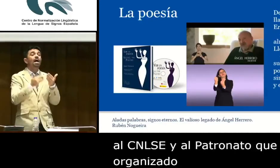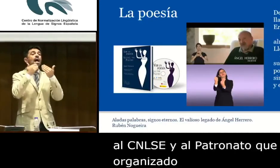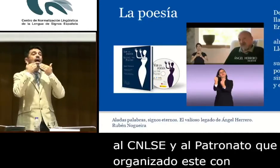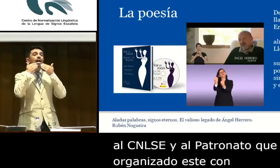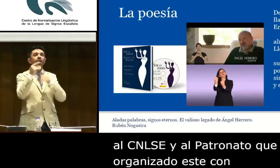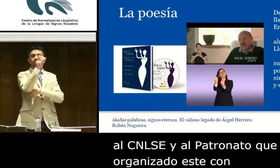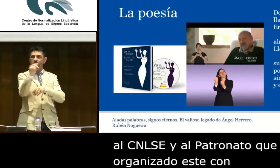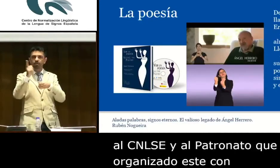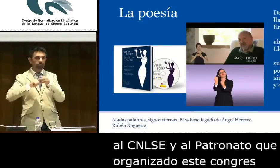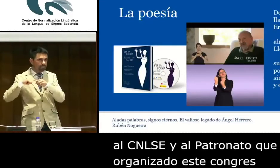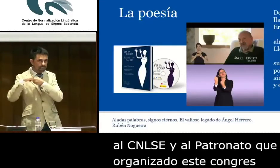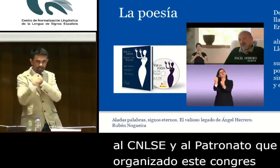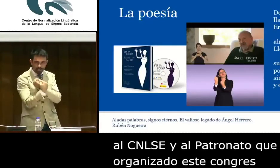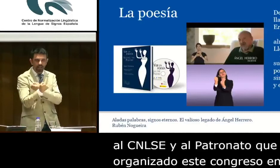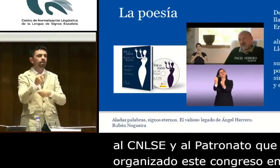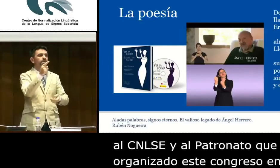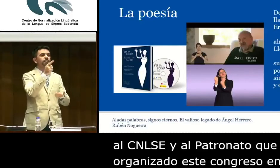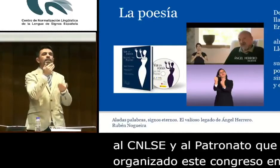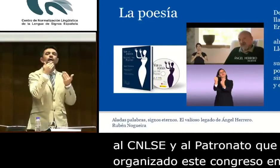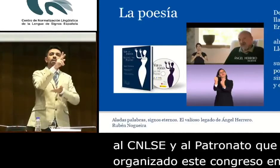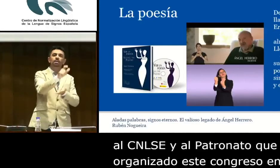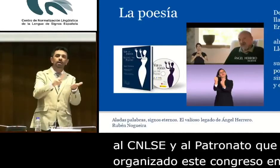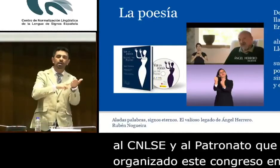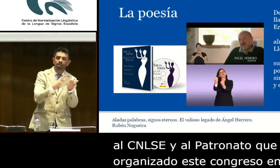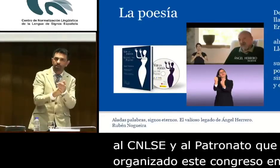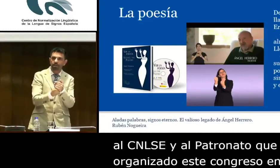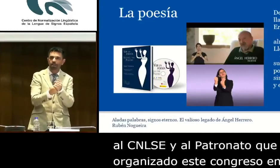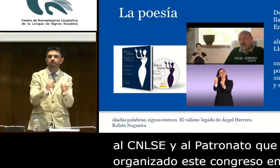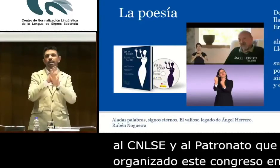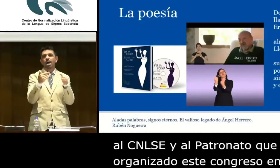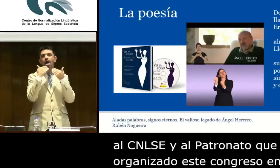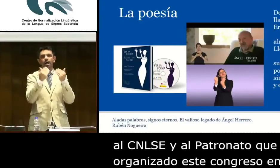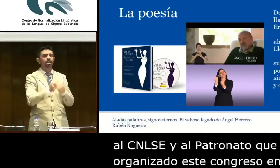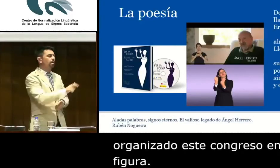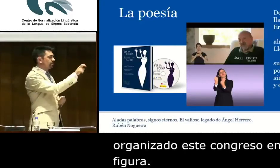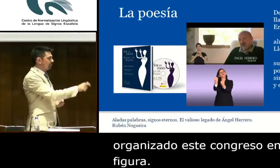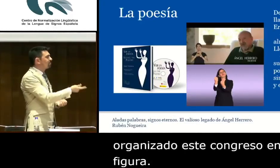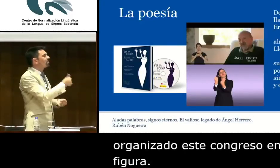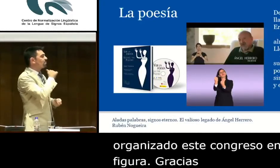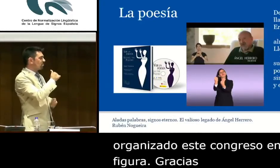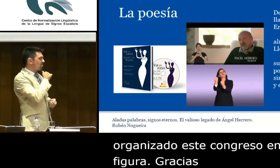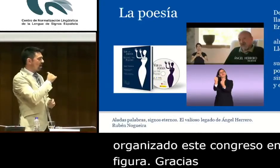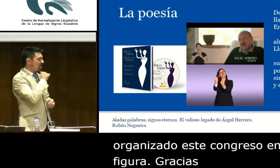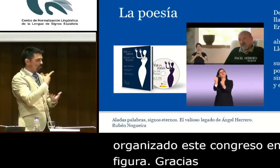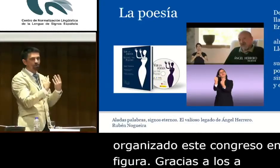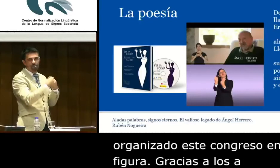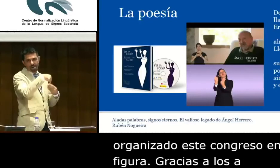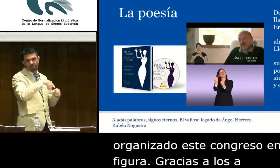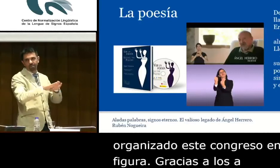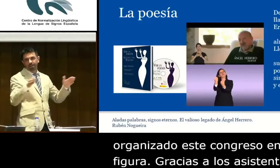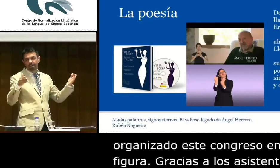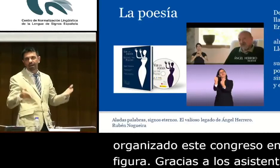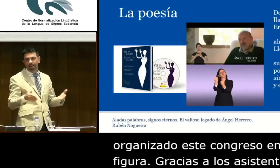Gracias a los asistentes, a los intérpretes y, por supuesto, a las personas que me acompañan en la